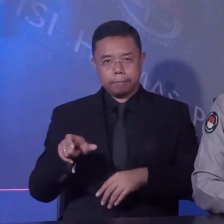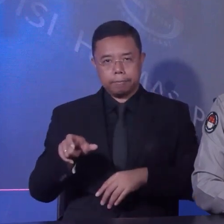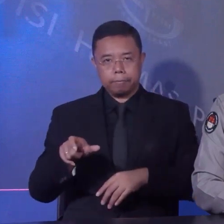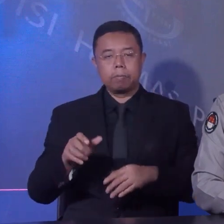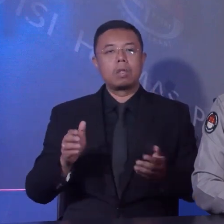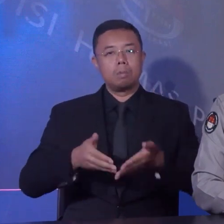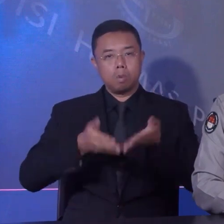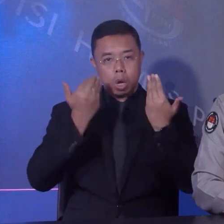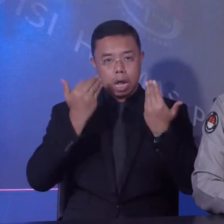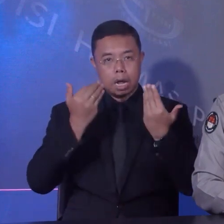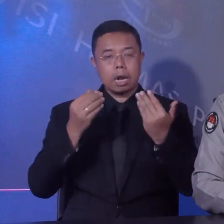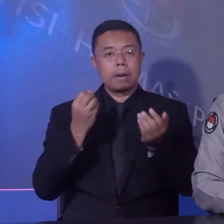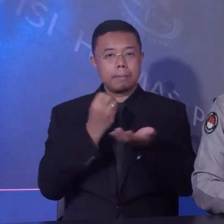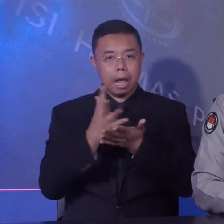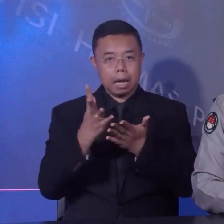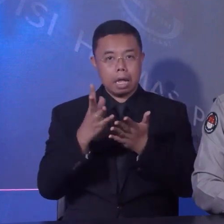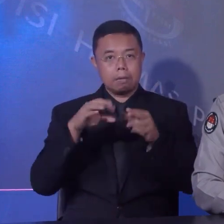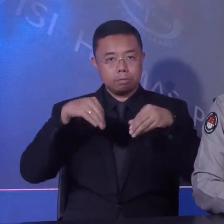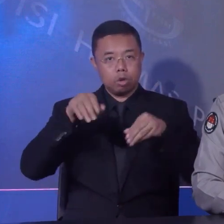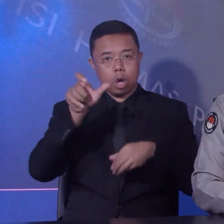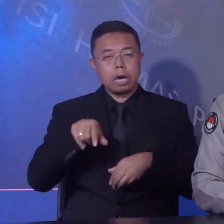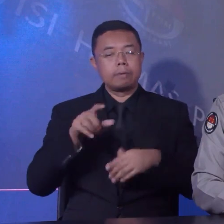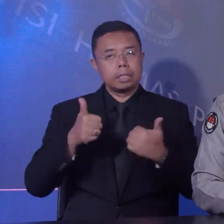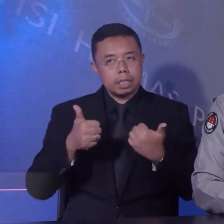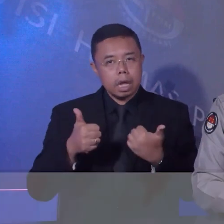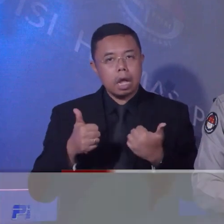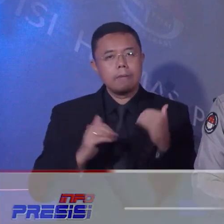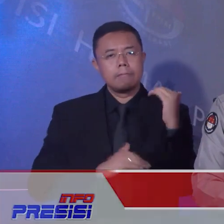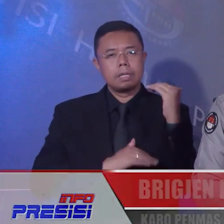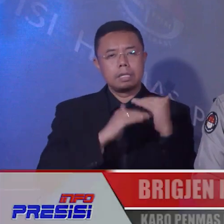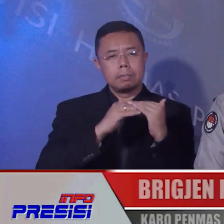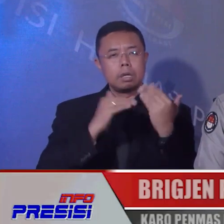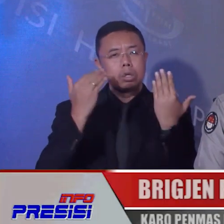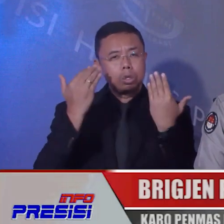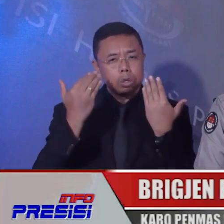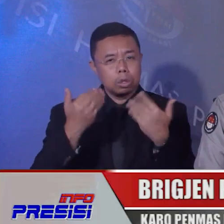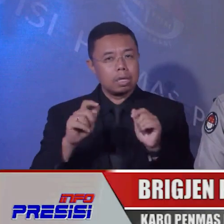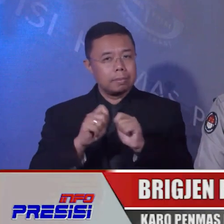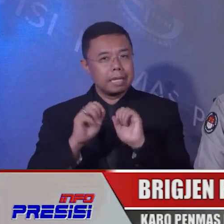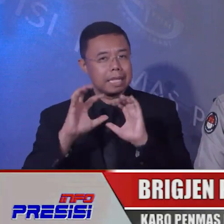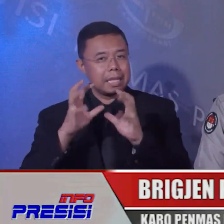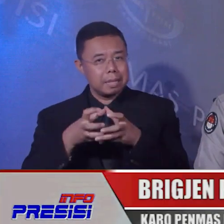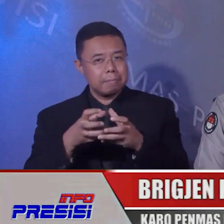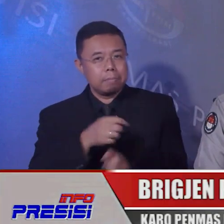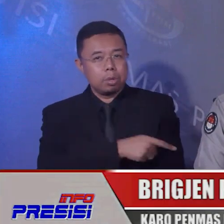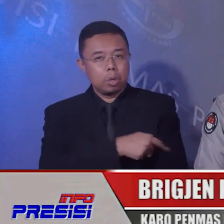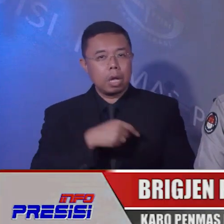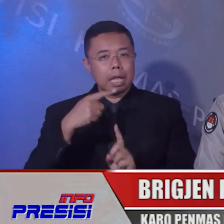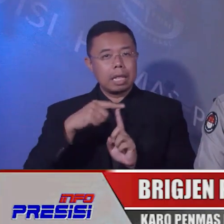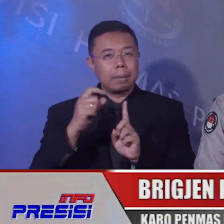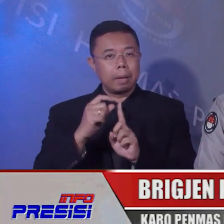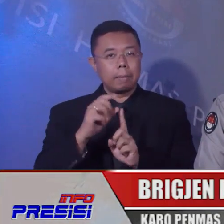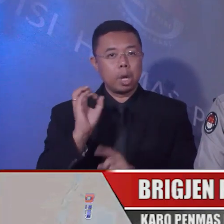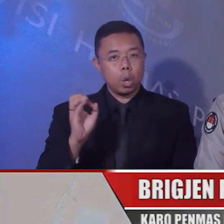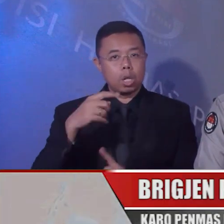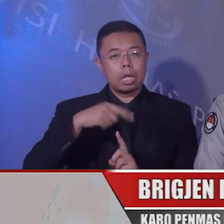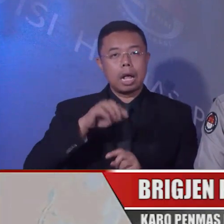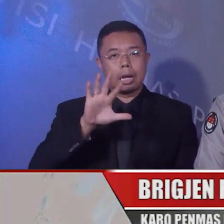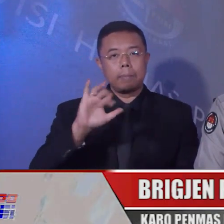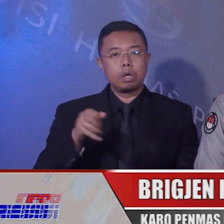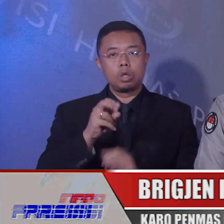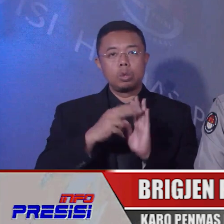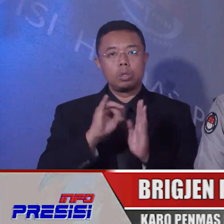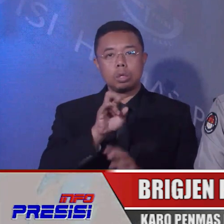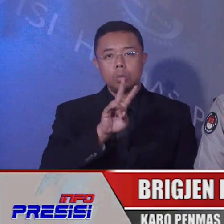bahwa pengungkapan dan penindakan tppu dapat terungkap dengan maksimal setelah dibentuknya Satgas tppu tanggal 5